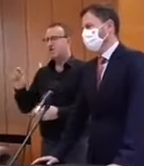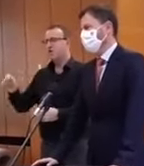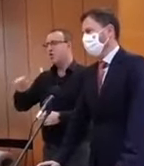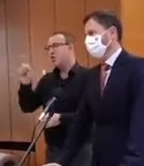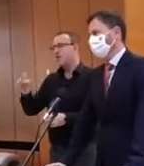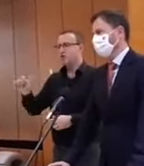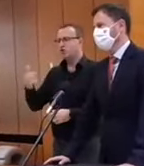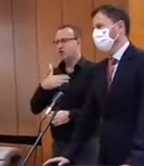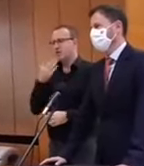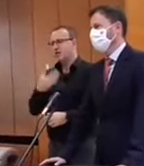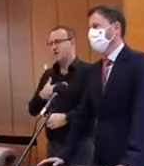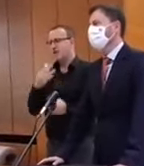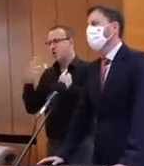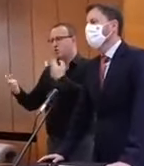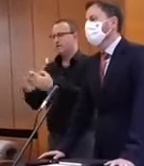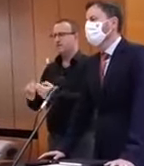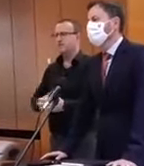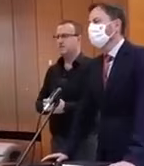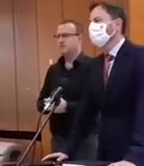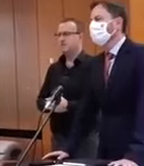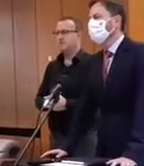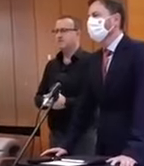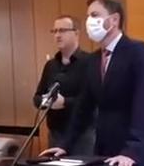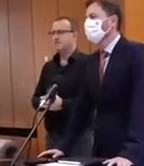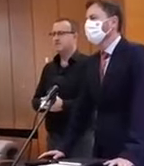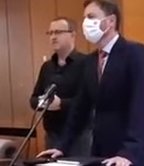na túto otázku ešte nemám pokud. Máme dobré karty ani